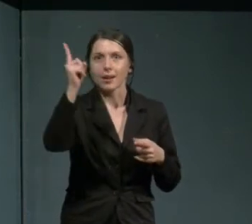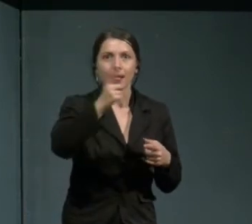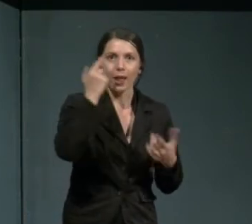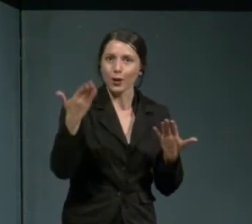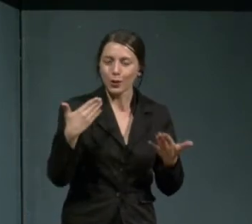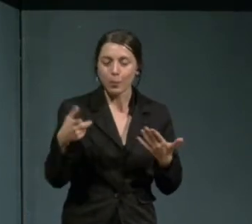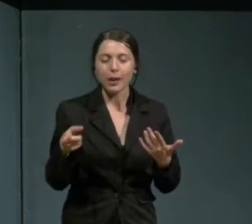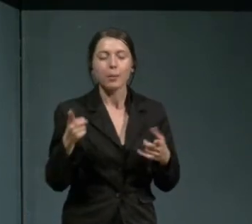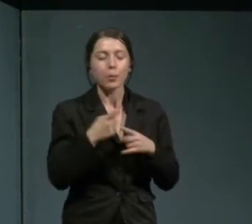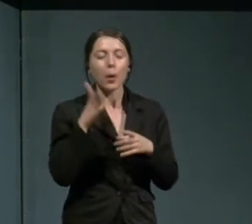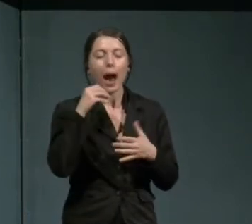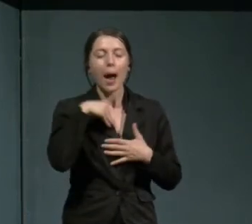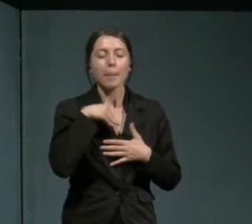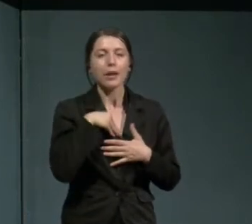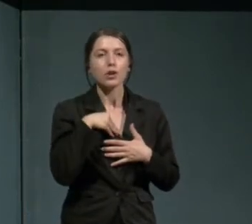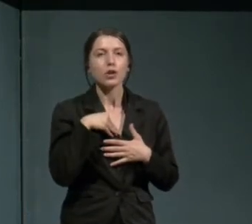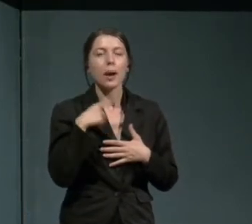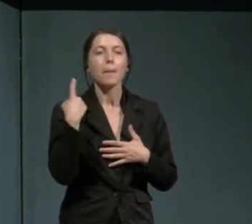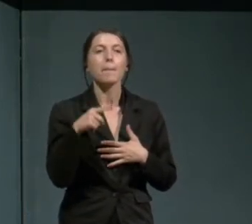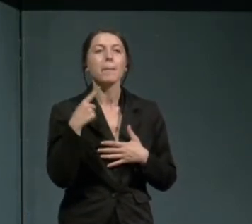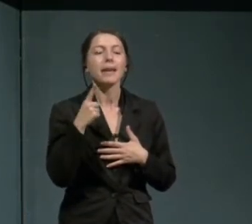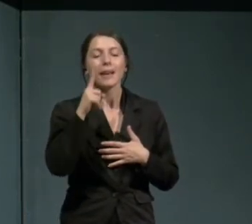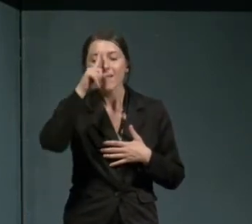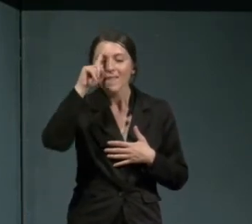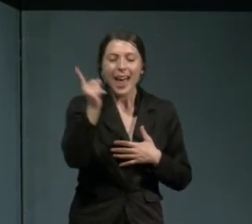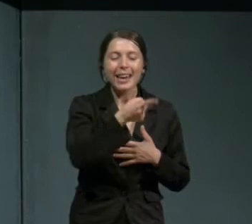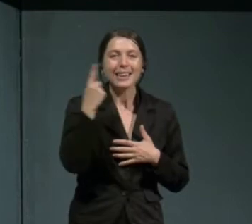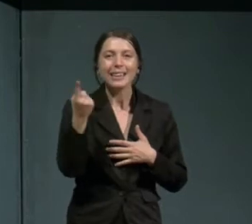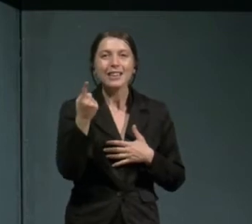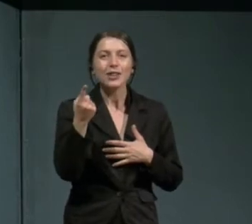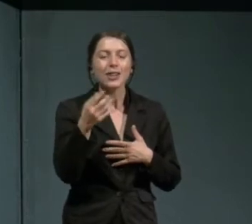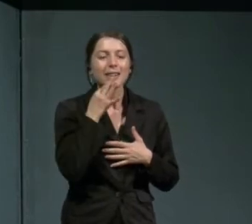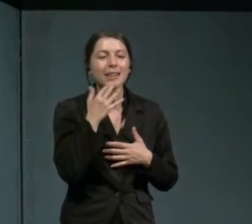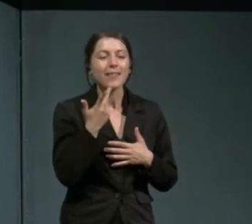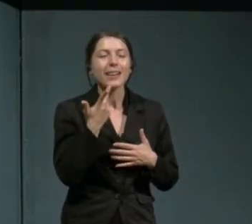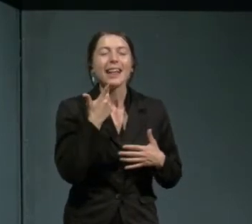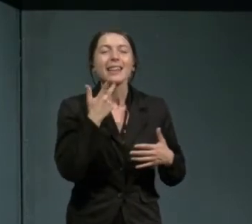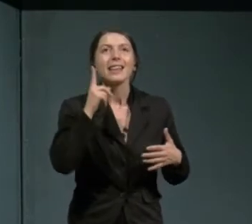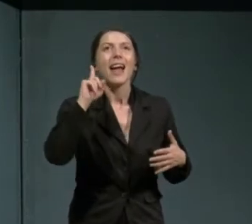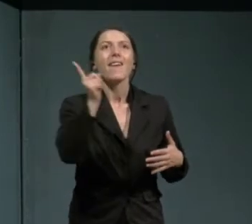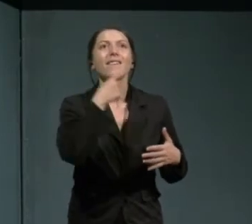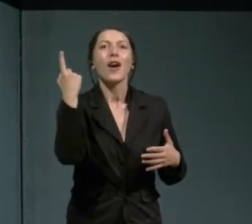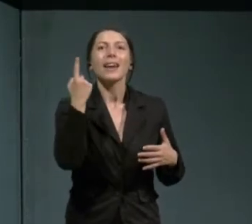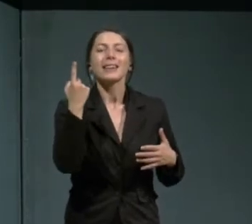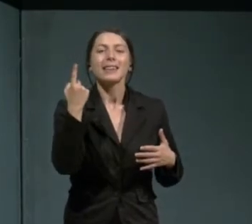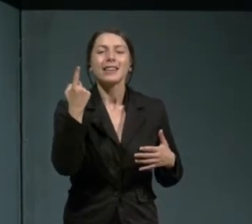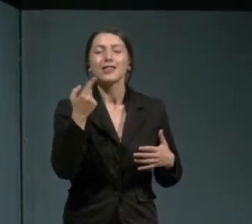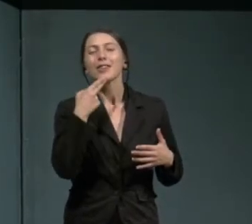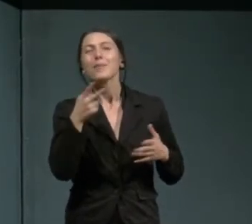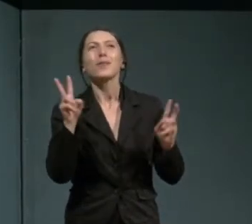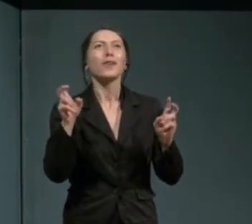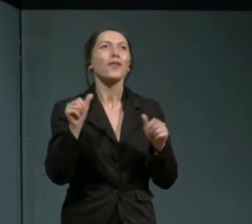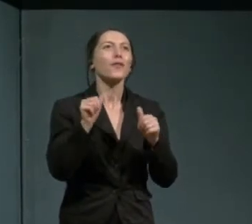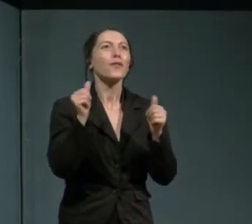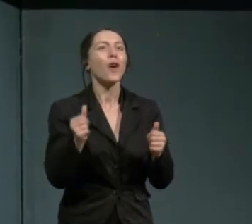e capirà veramente qual è questa questione della vertigine qual è il desiderio di vertigine che possiamo chiamare anche una